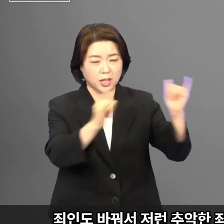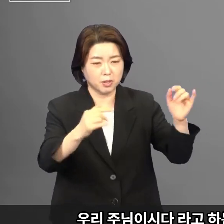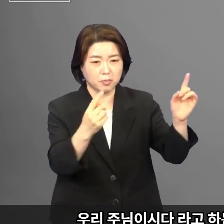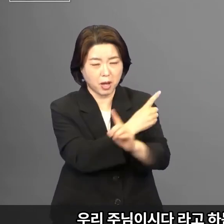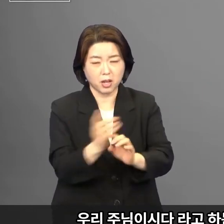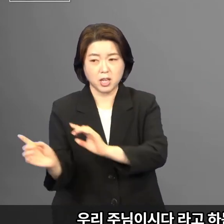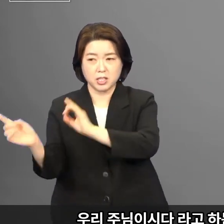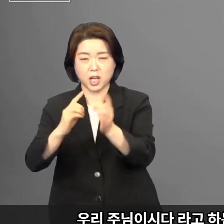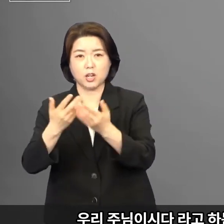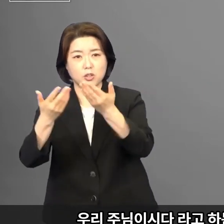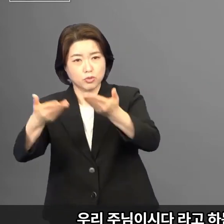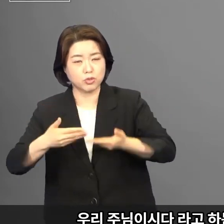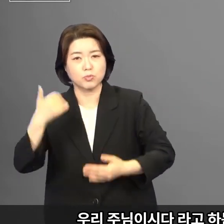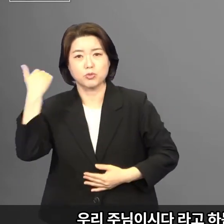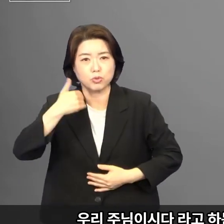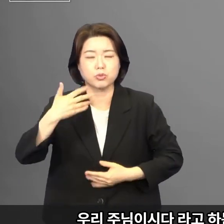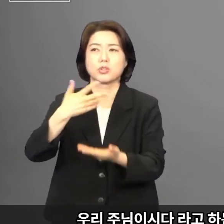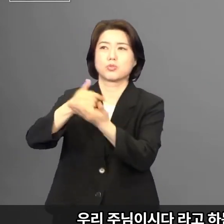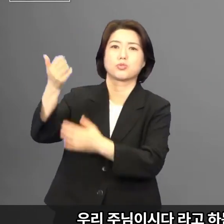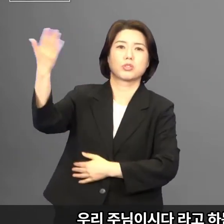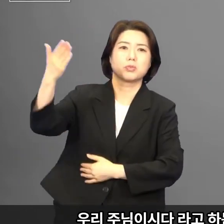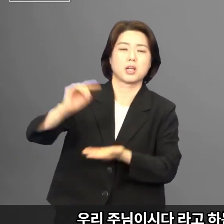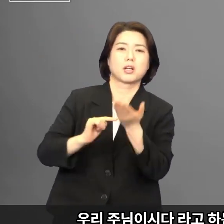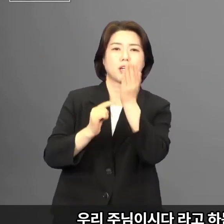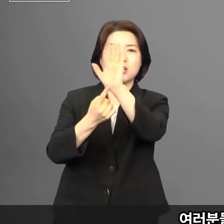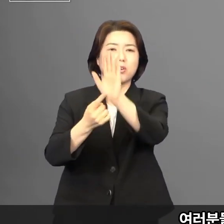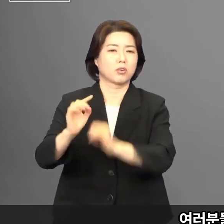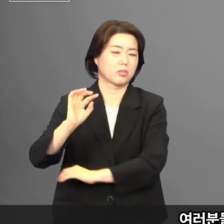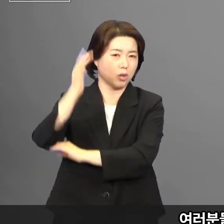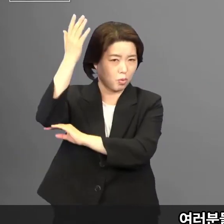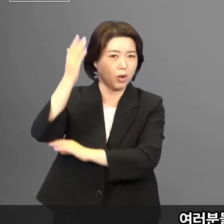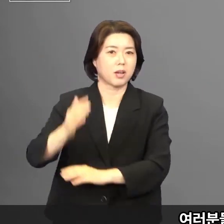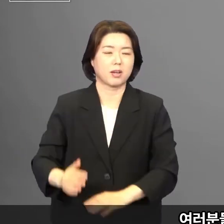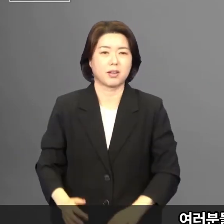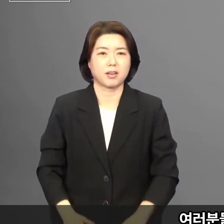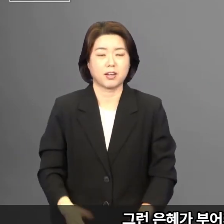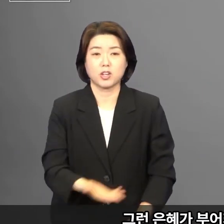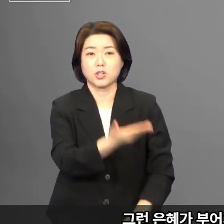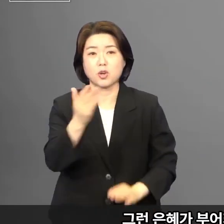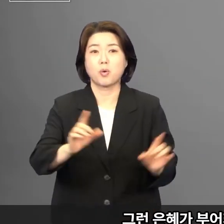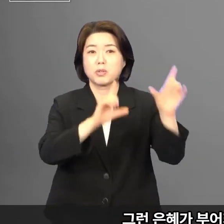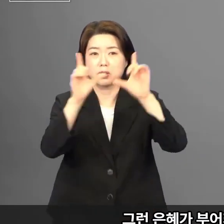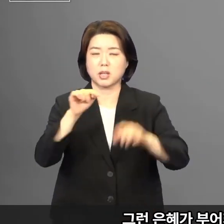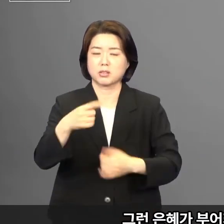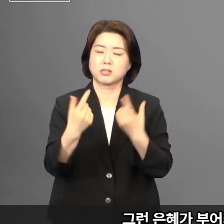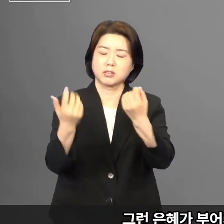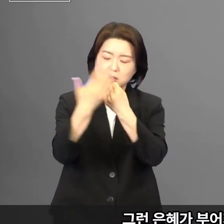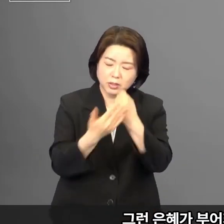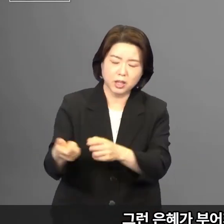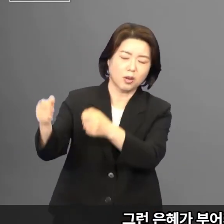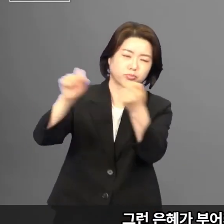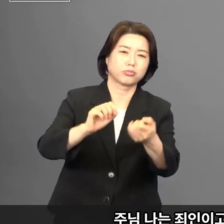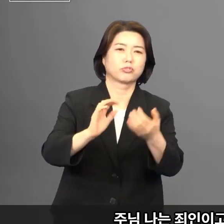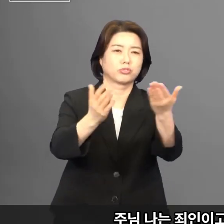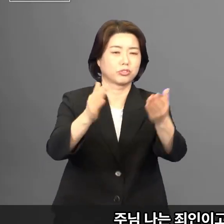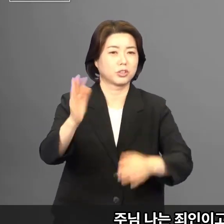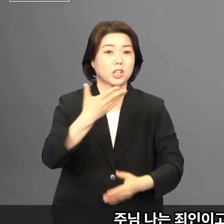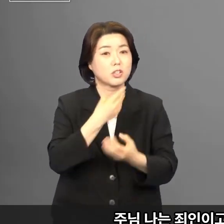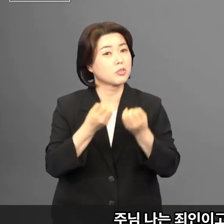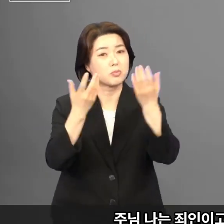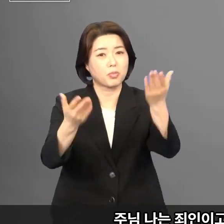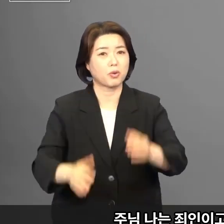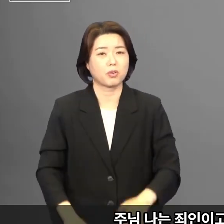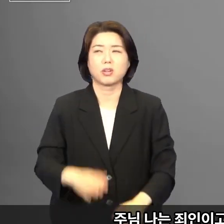있는 분이 우리 주님이시다라고 하는 영광이 드러나게 된 것입니다. 여러분들의 삶 가운데 그런 은혜가 부어지게 되기를 축복합니다. 주님,